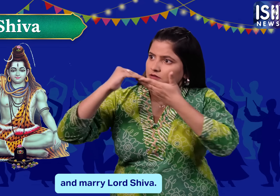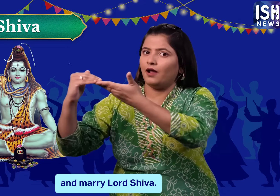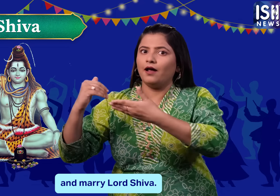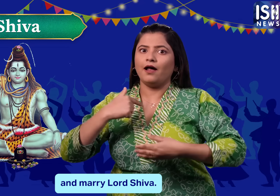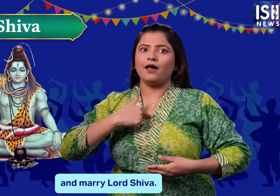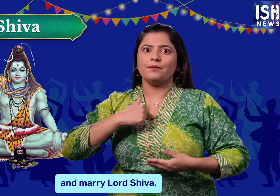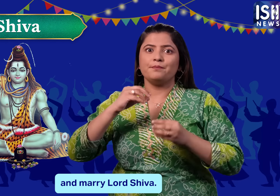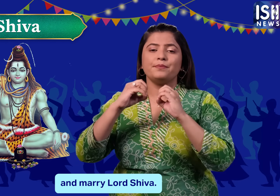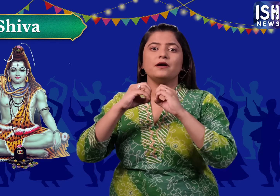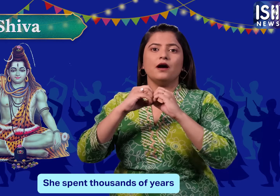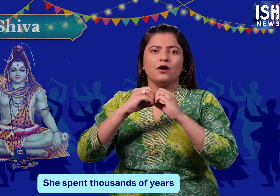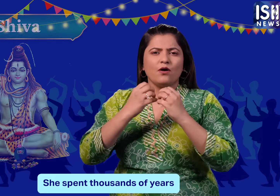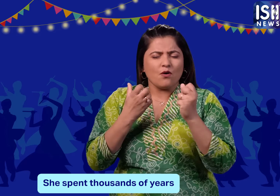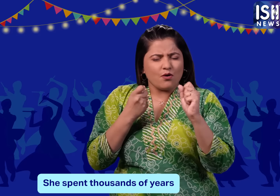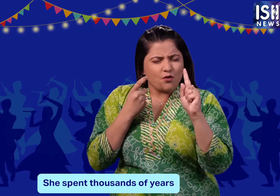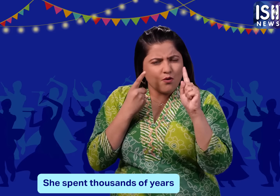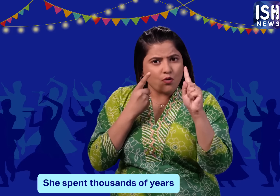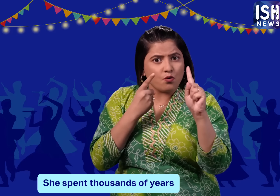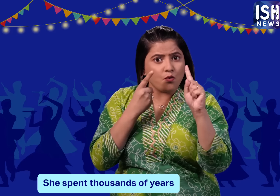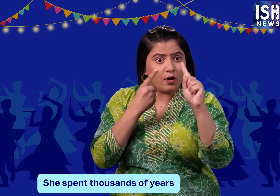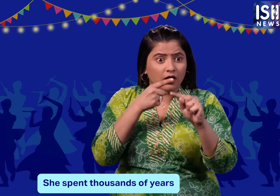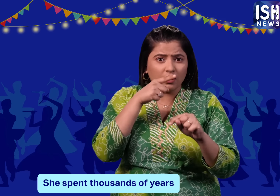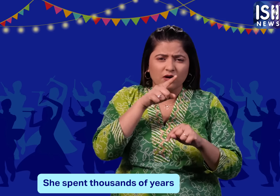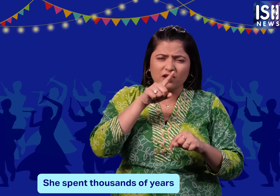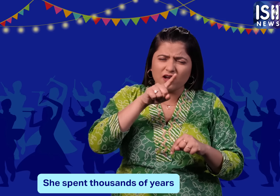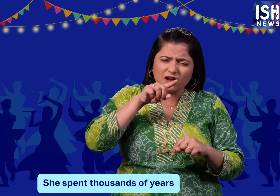है। उन्होंने हजारों वर्ष